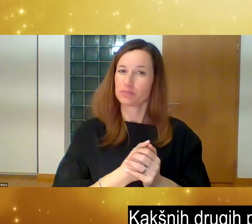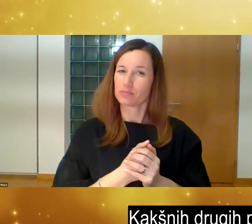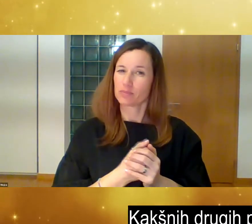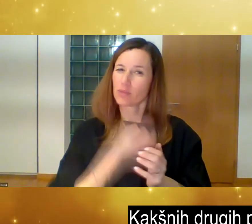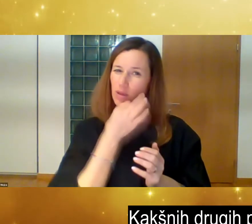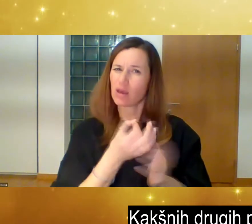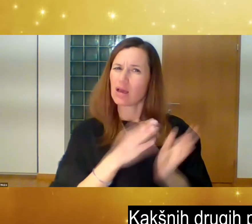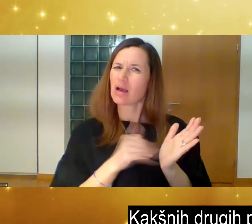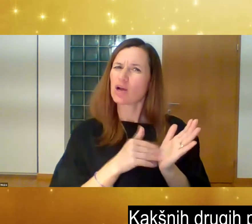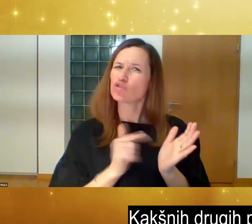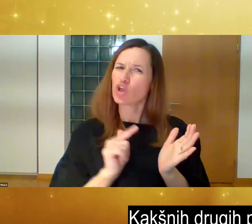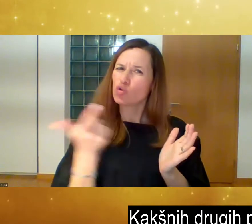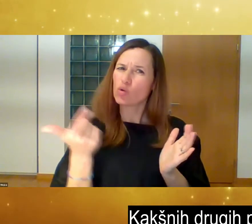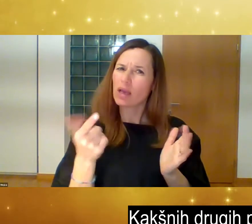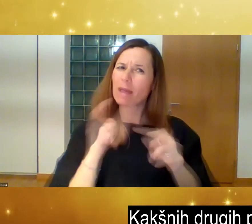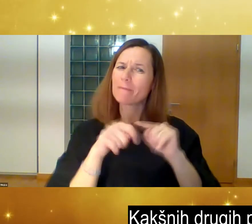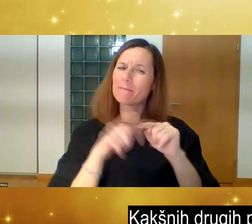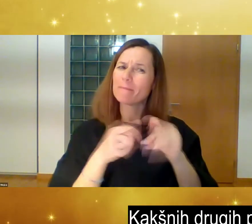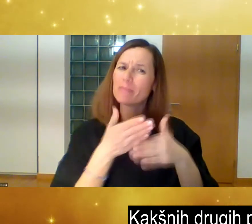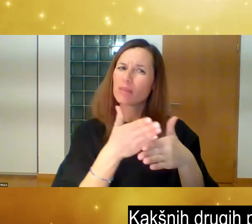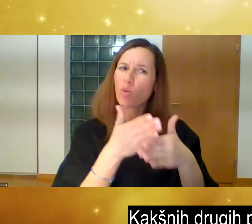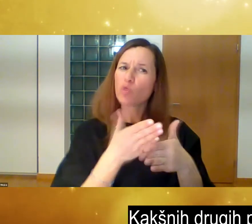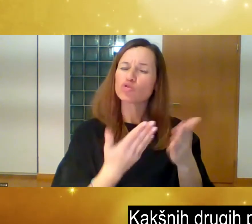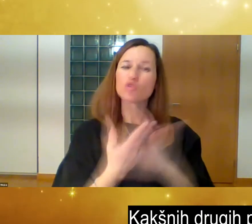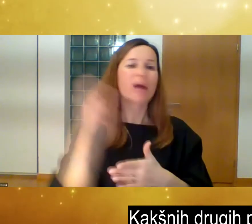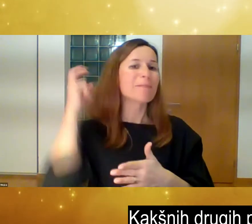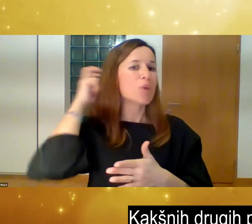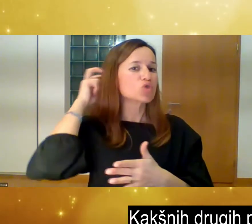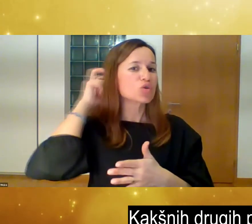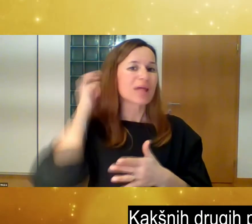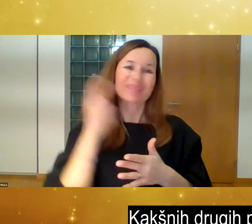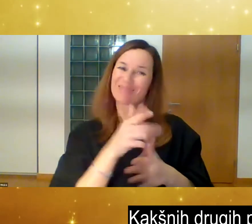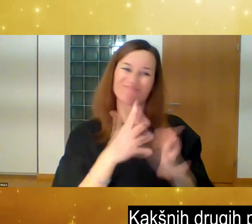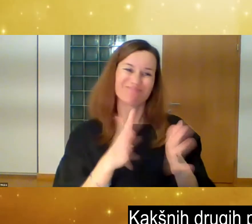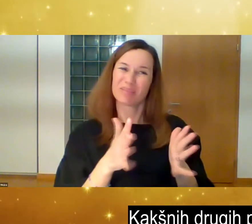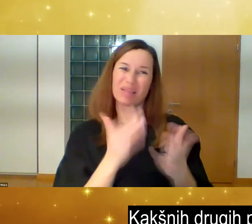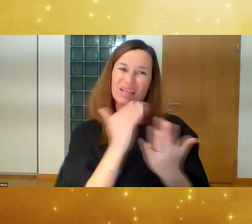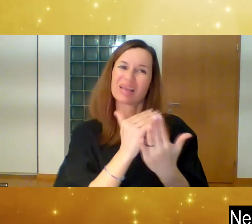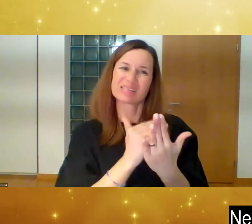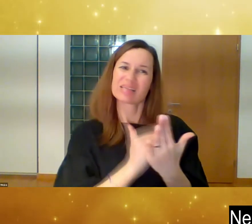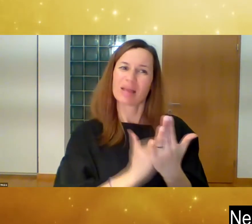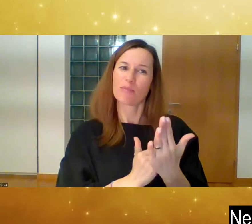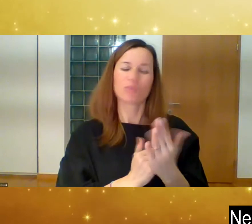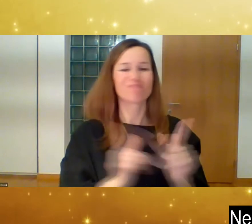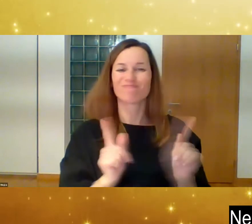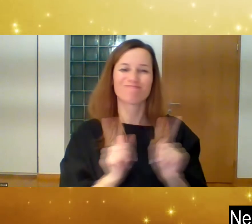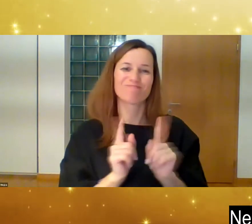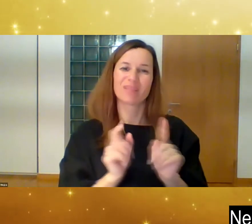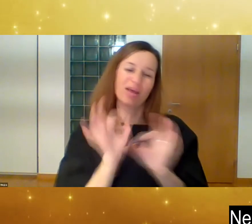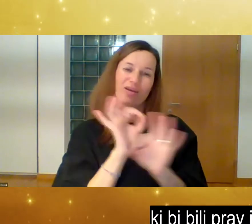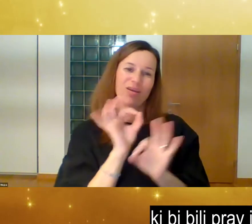Kakšnih drugih pripomočkov za polžev vsadek pa ni na tem seznamu? Ne kakšnih